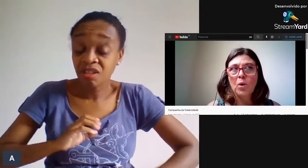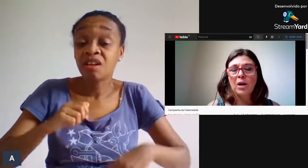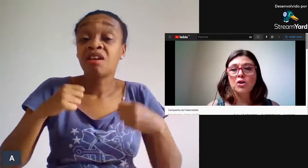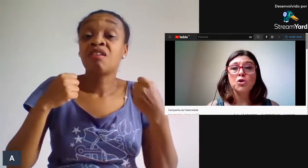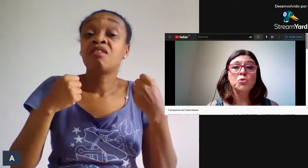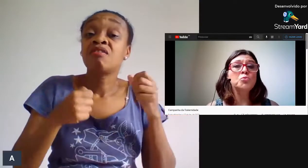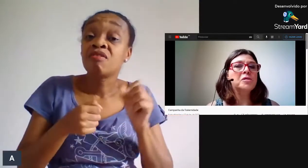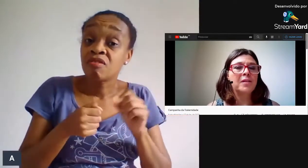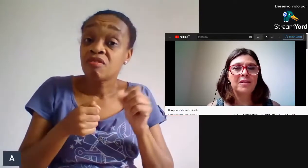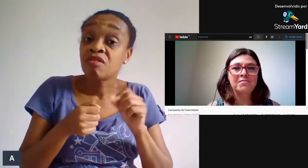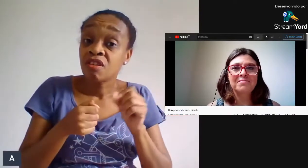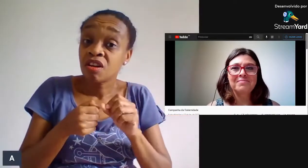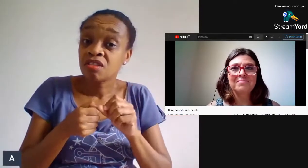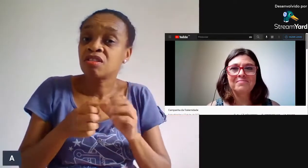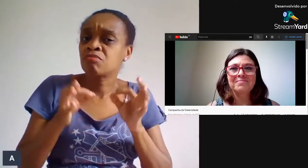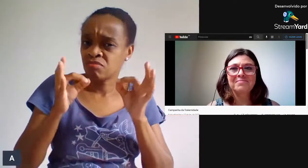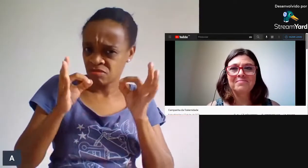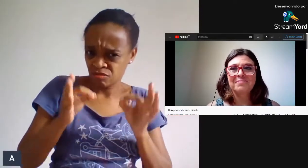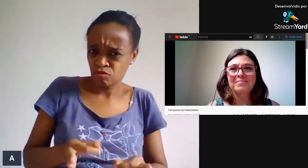social justa?